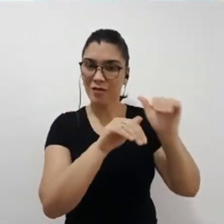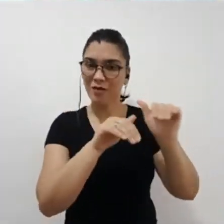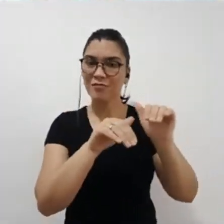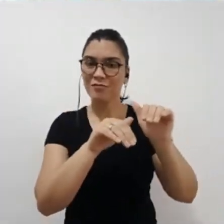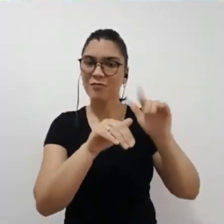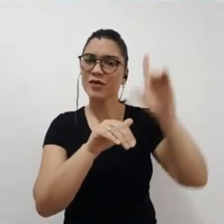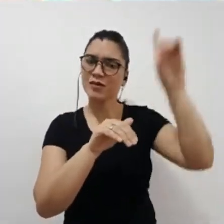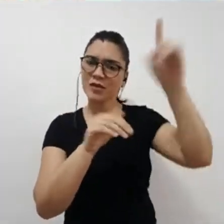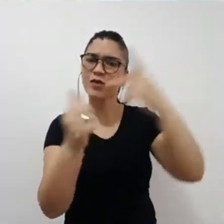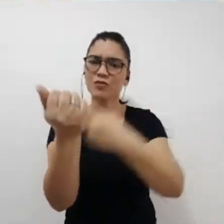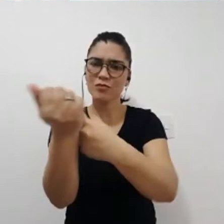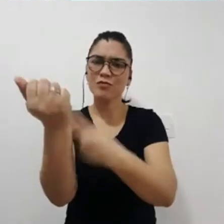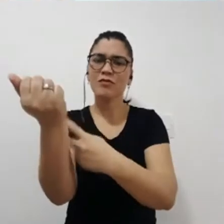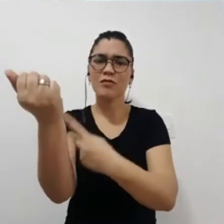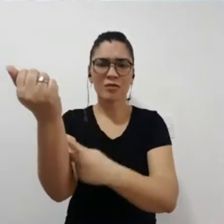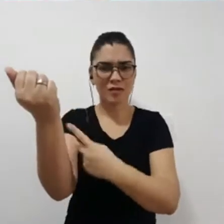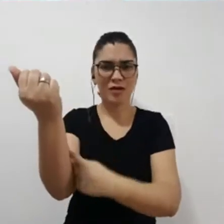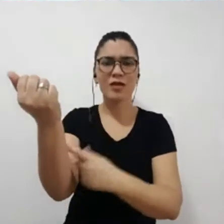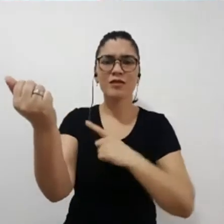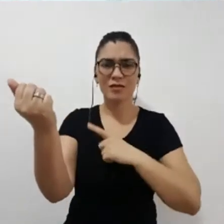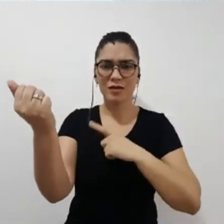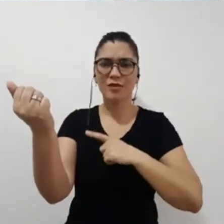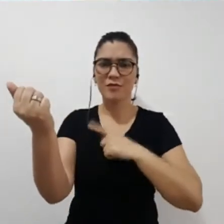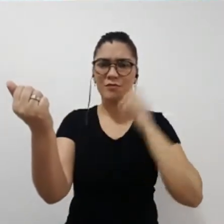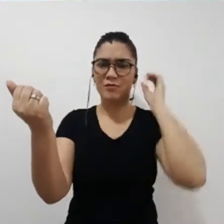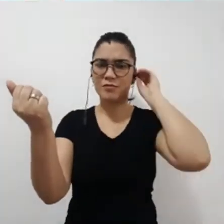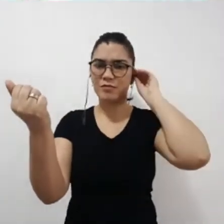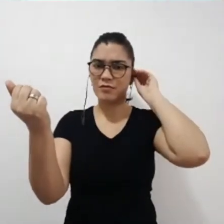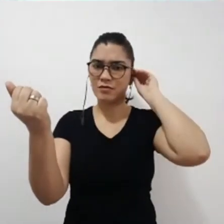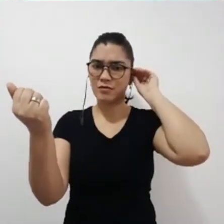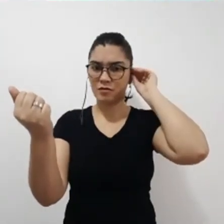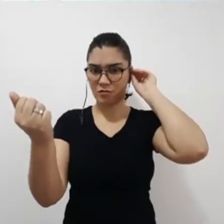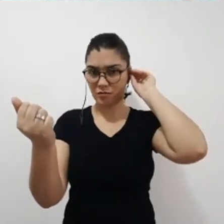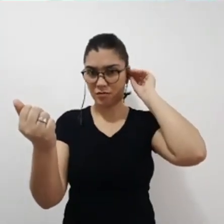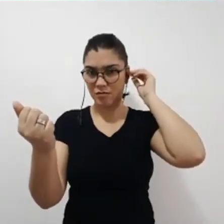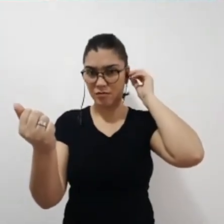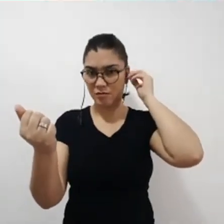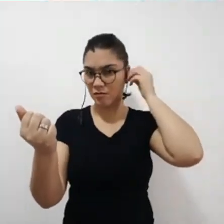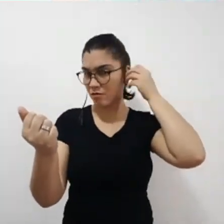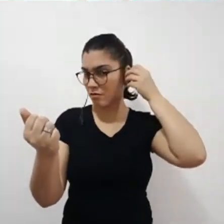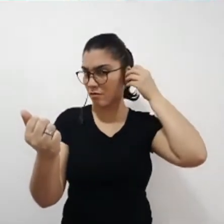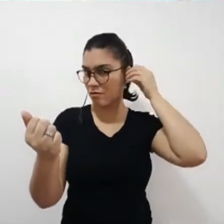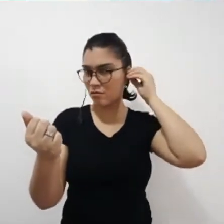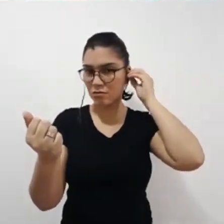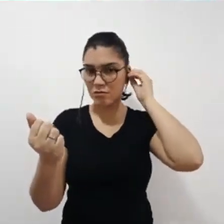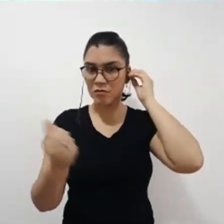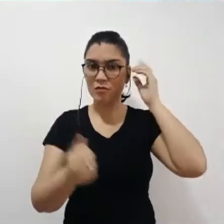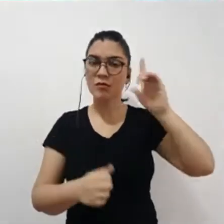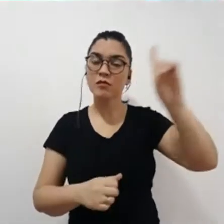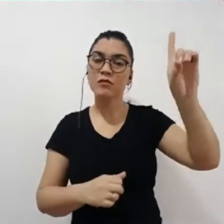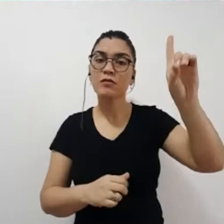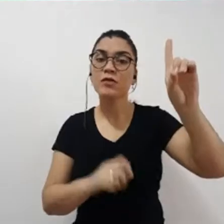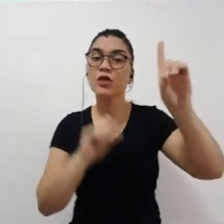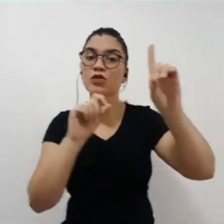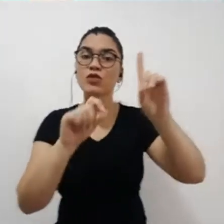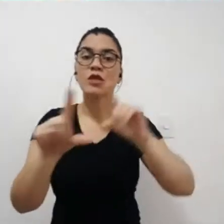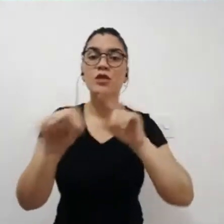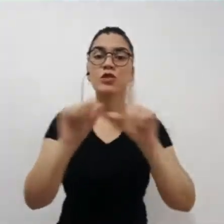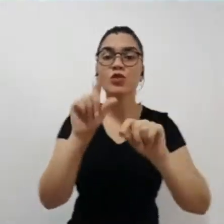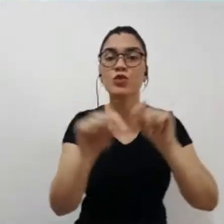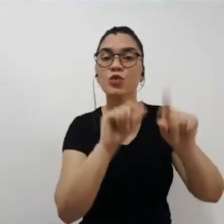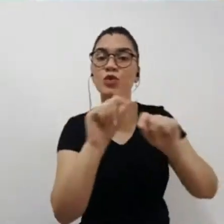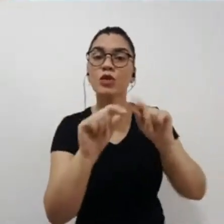os que dantes conheceu, também os predestinou. Predestinou para quê? Para serem conformes à imagem de seu filho. Então, meu